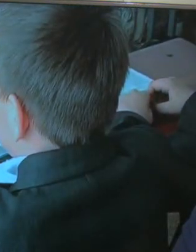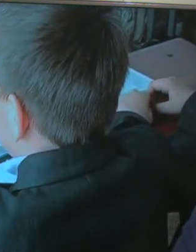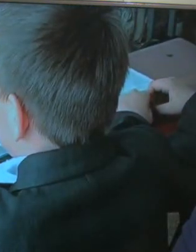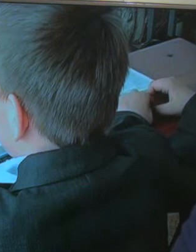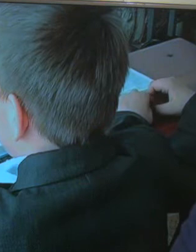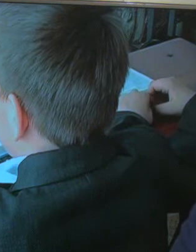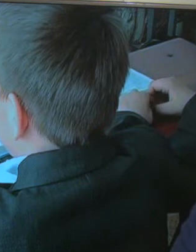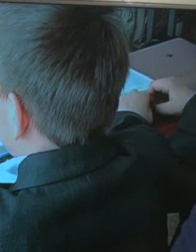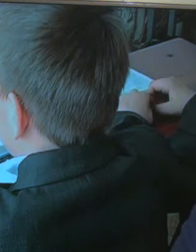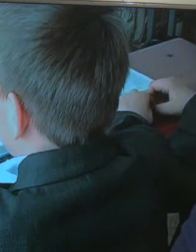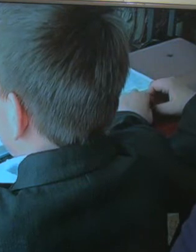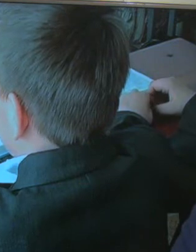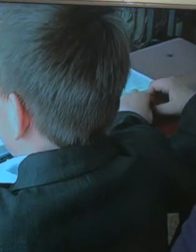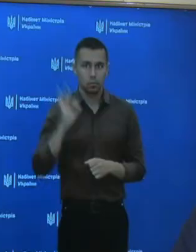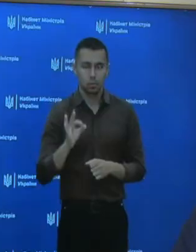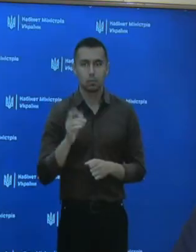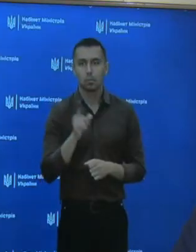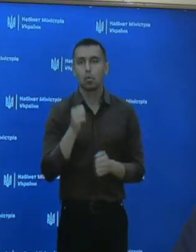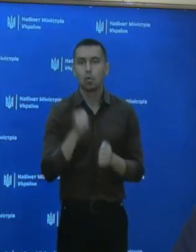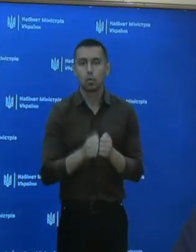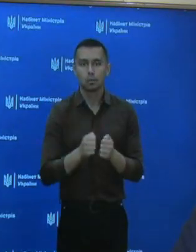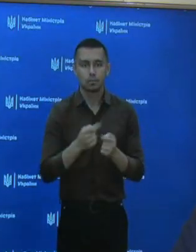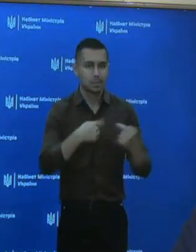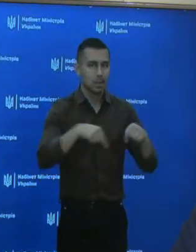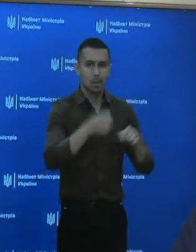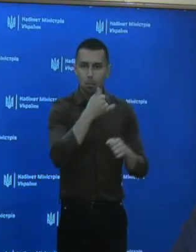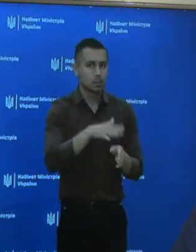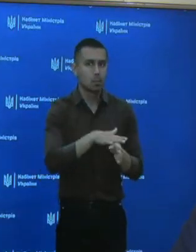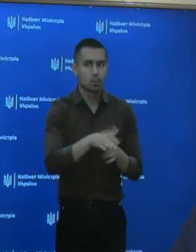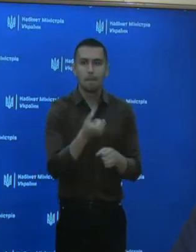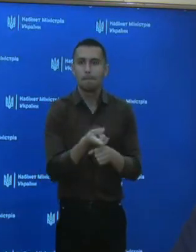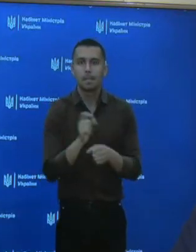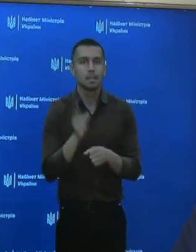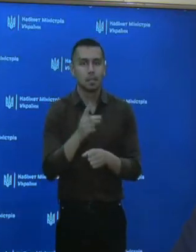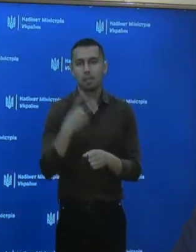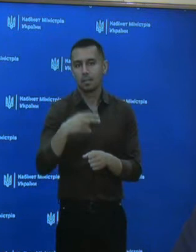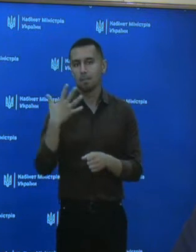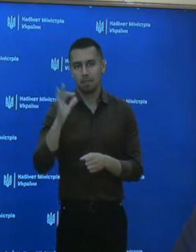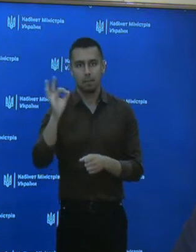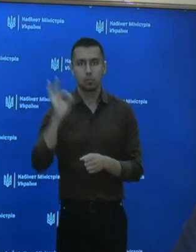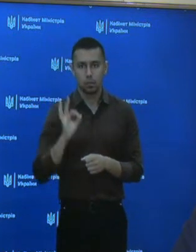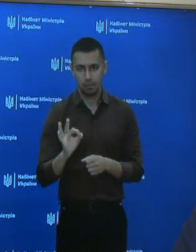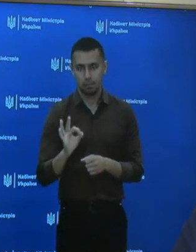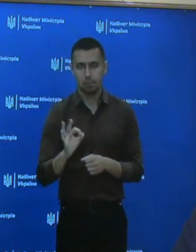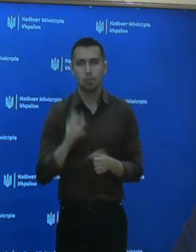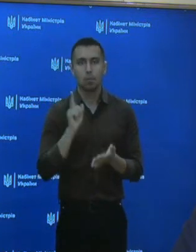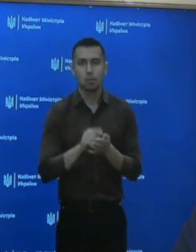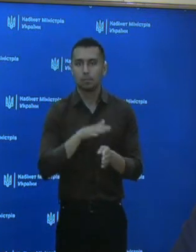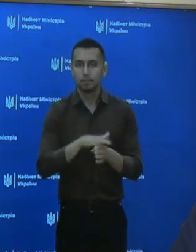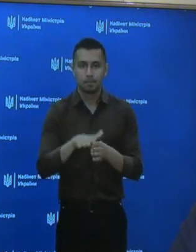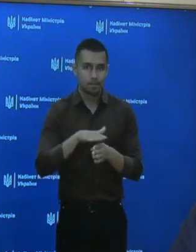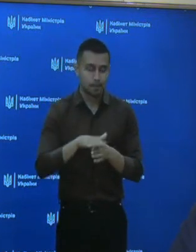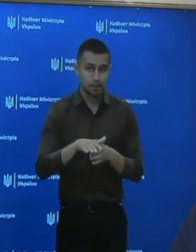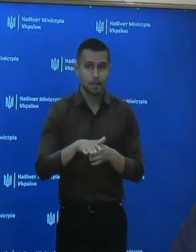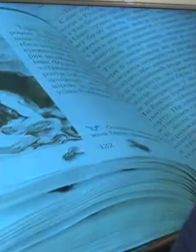За його словами, Міністерство охорони здоров'я та освіти і науки напрацьовують можливість вивчення окремих предметів вдома. МОЗ